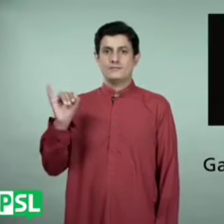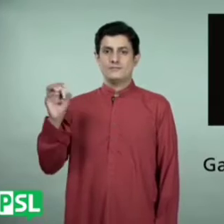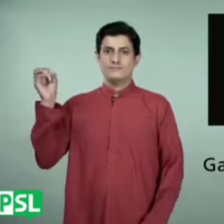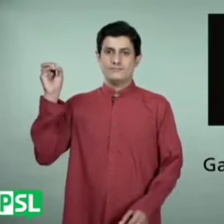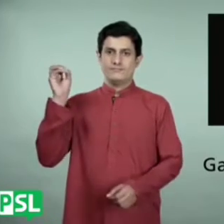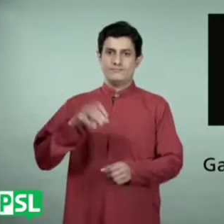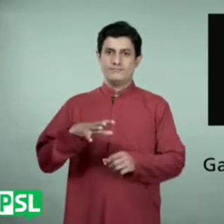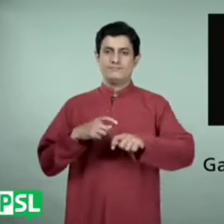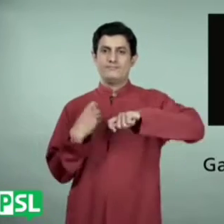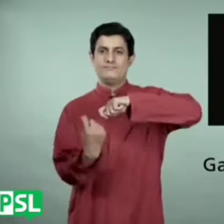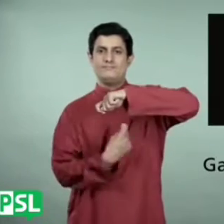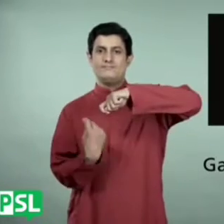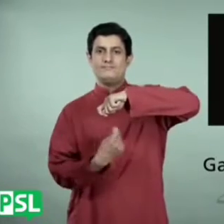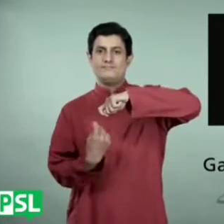گاربیج لائنر لارج,